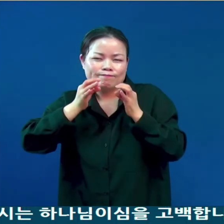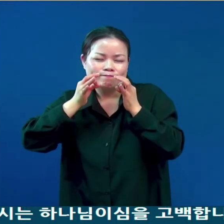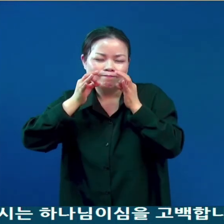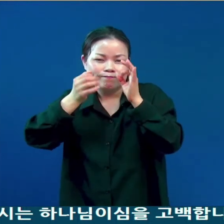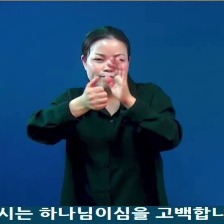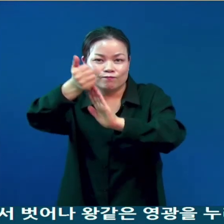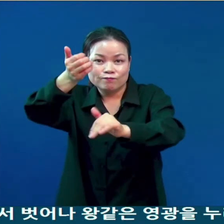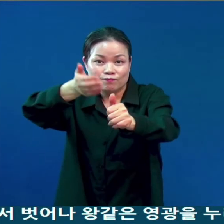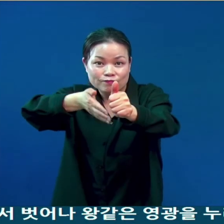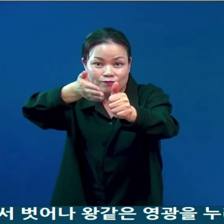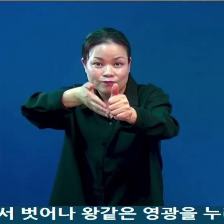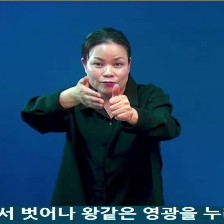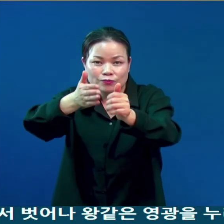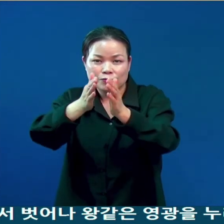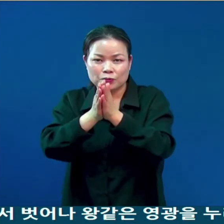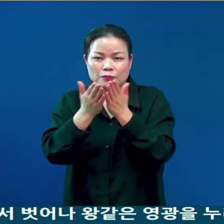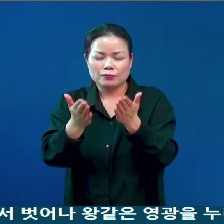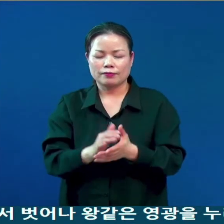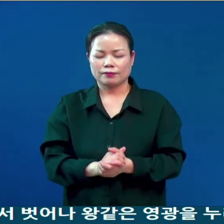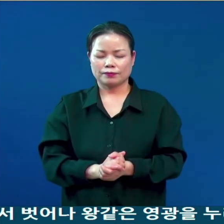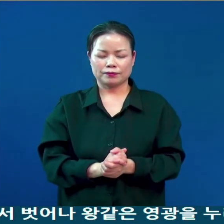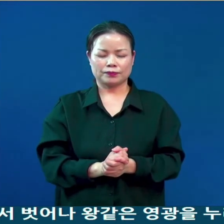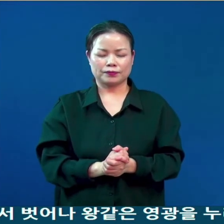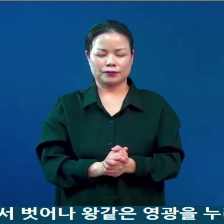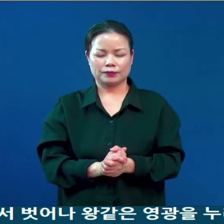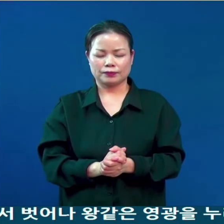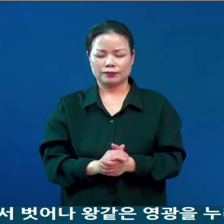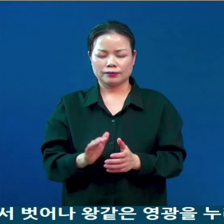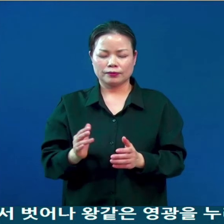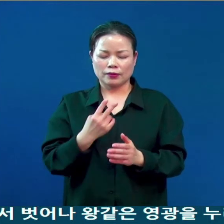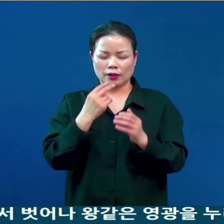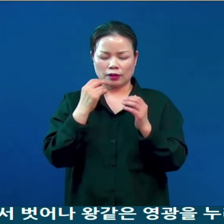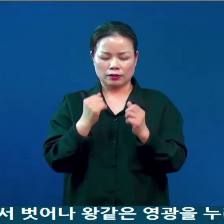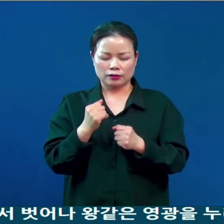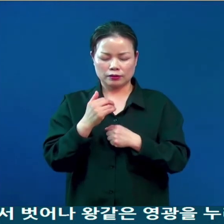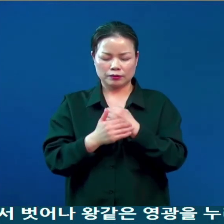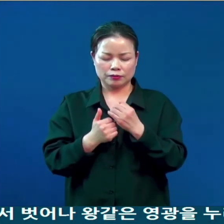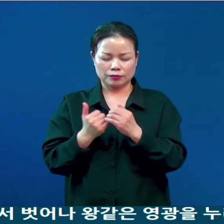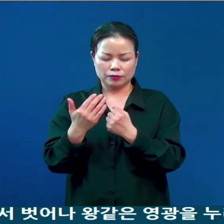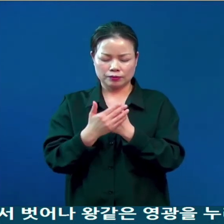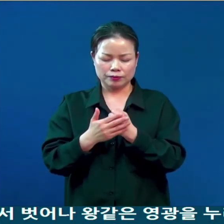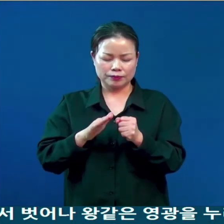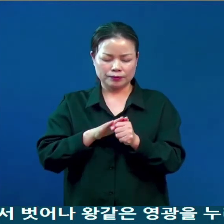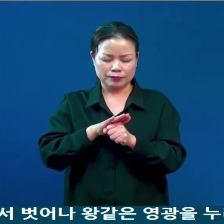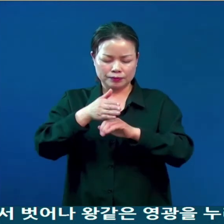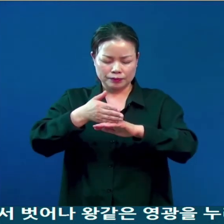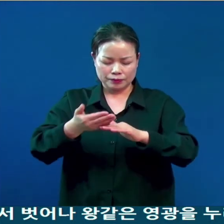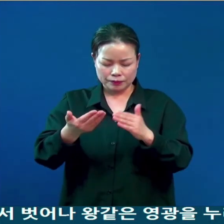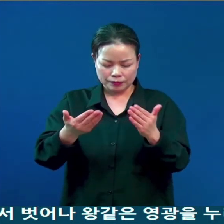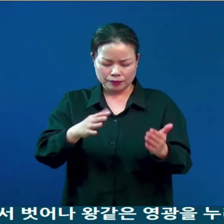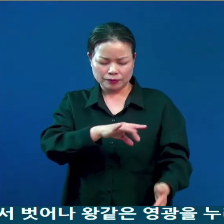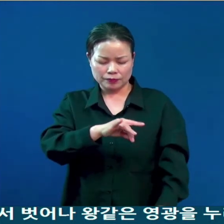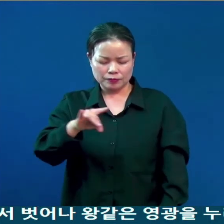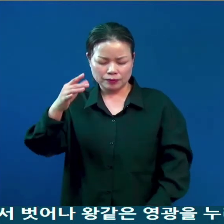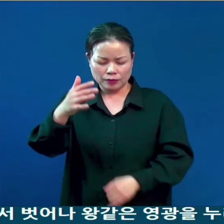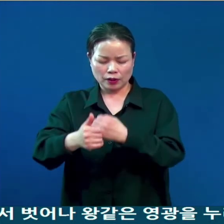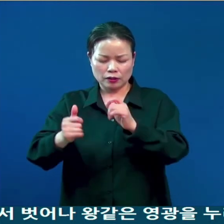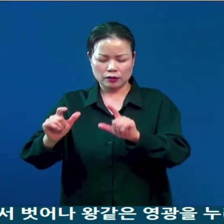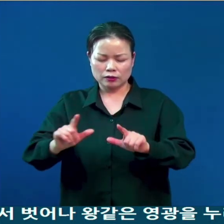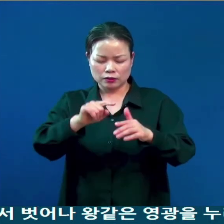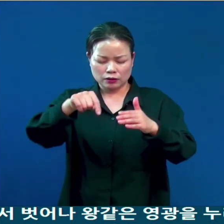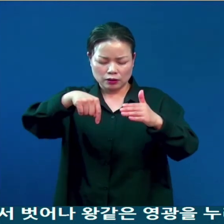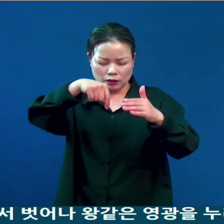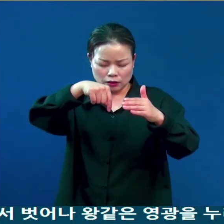간절히 소망합니다. 기도하겠습니다. 살아계신 아버지 하나님, 은혜와 사랑을 감사합니다. 때로는 하나님의 삶